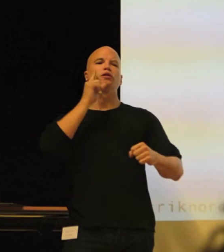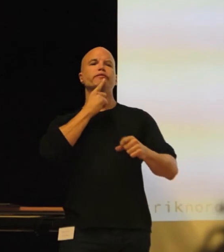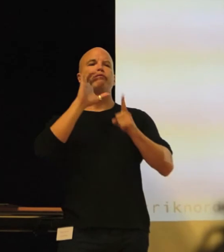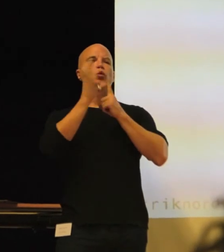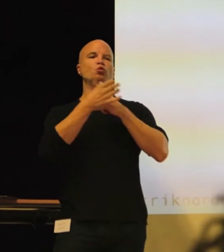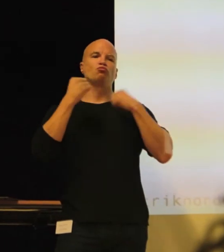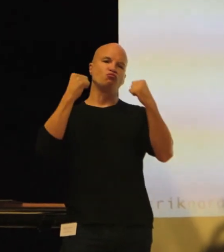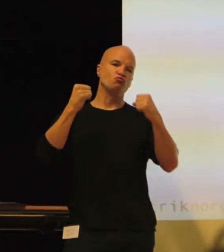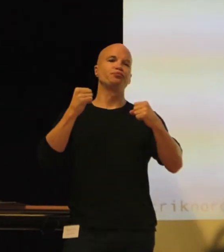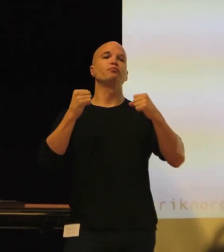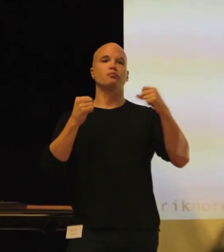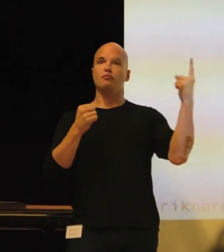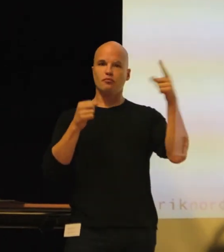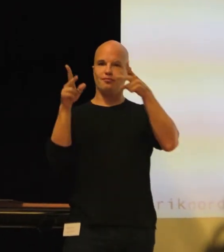har vi i hvert fald haft forskellige syn.